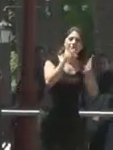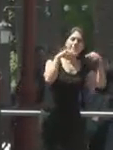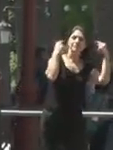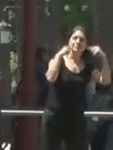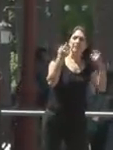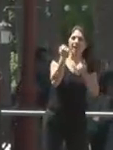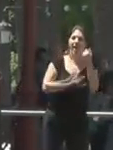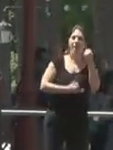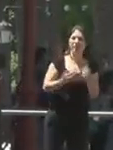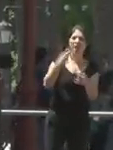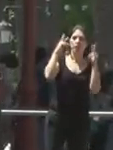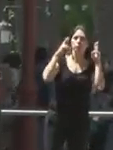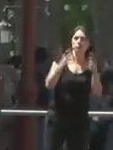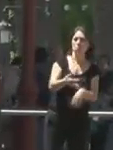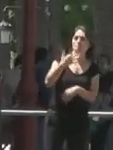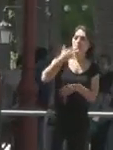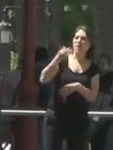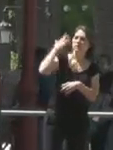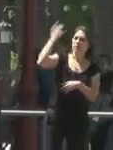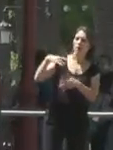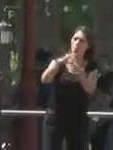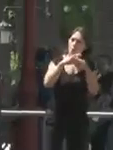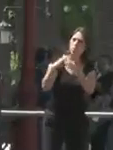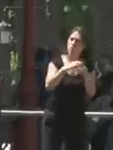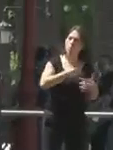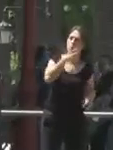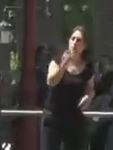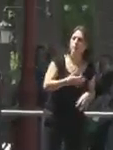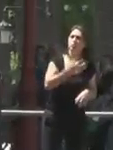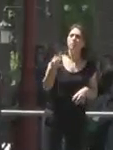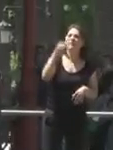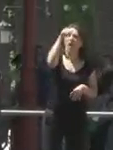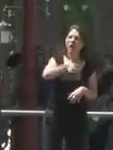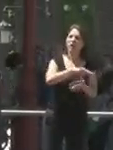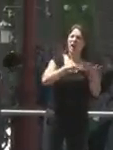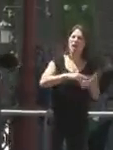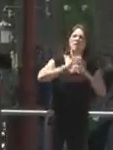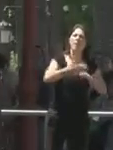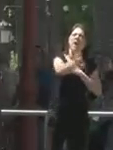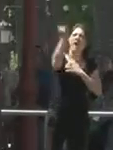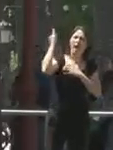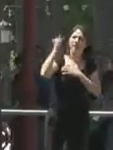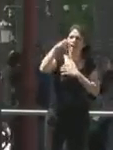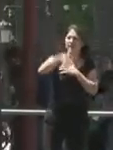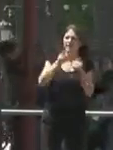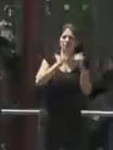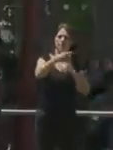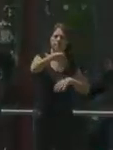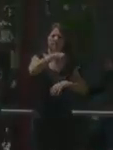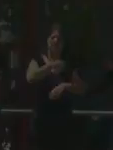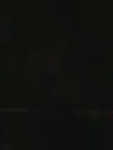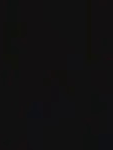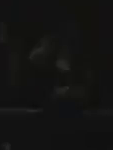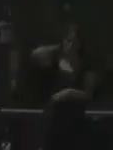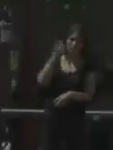todos unidos podemos, unidas podemos, de saber que en Galicia hai marea, de saber que vamos a ter un presidente con